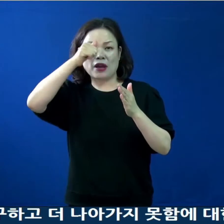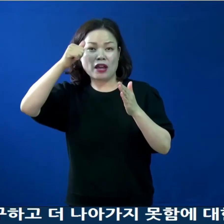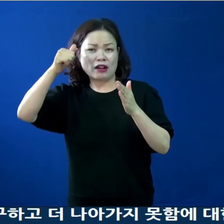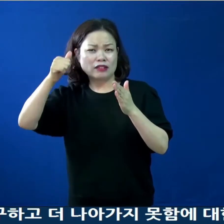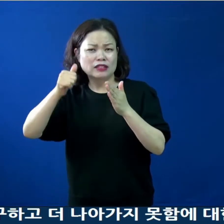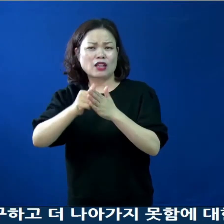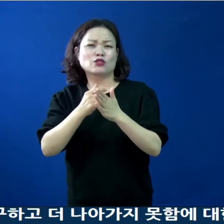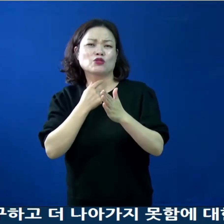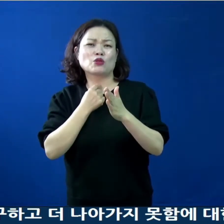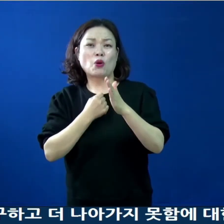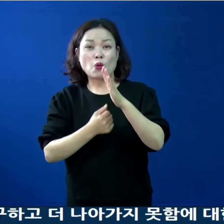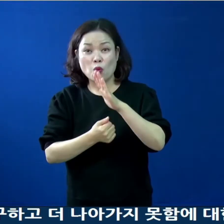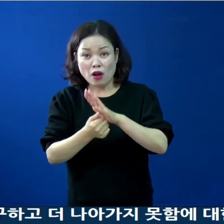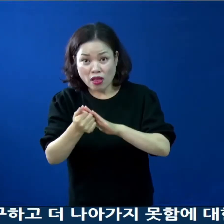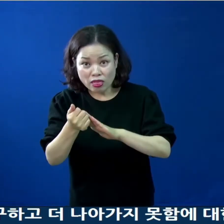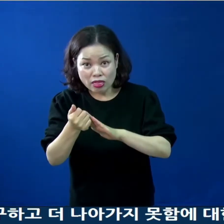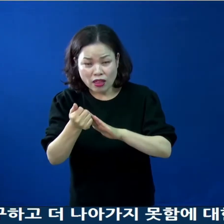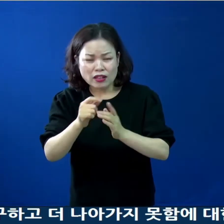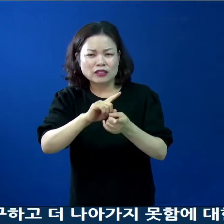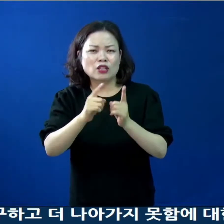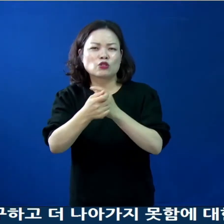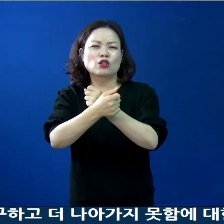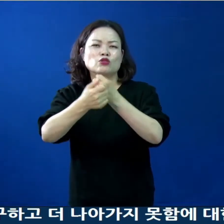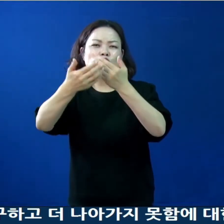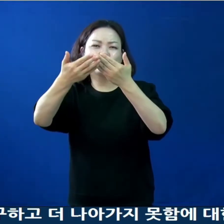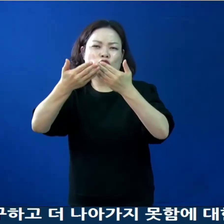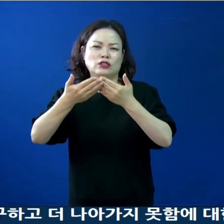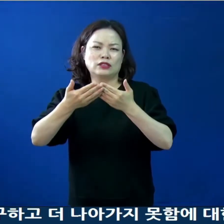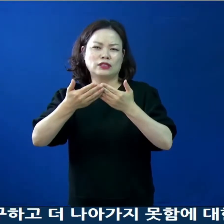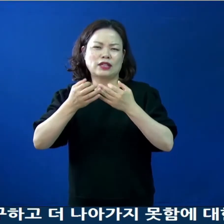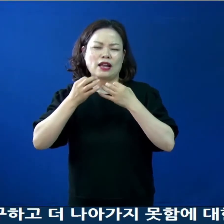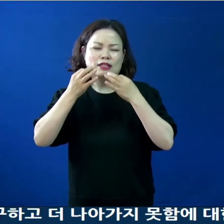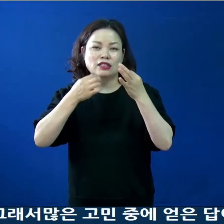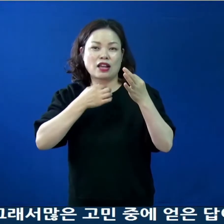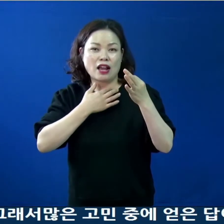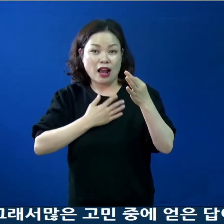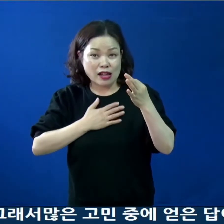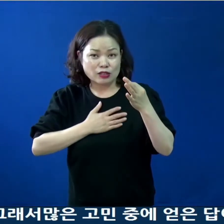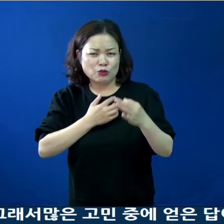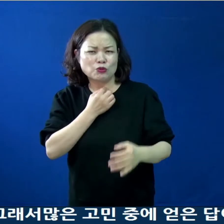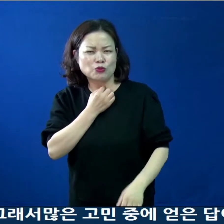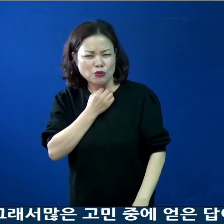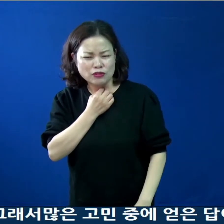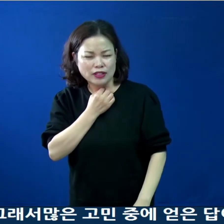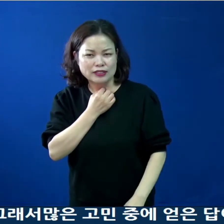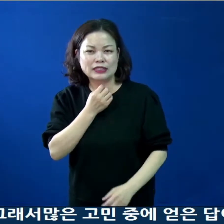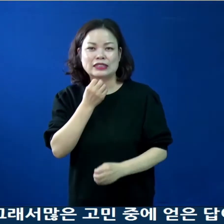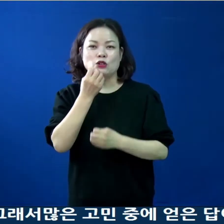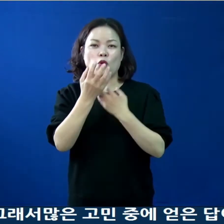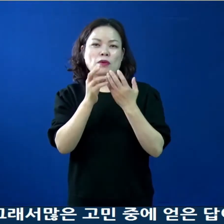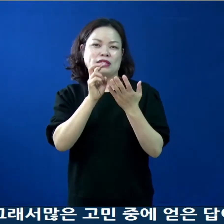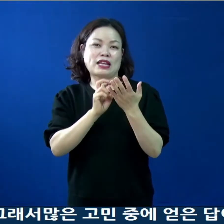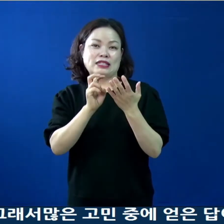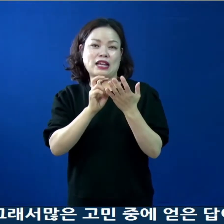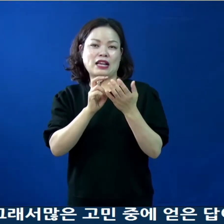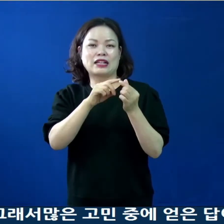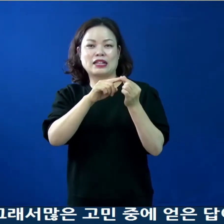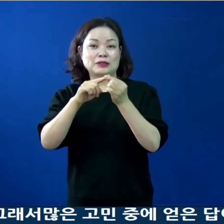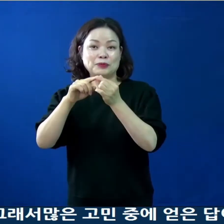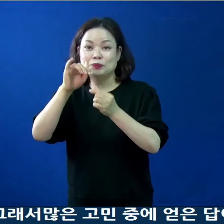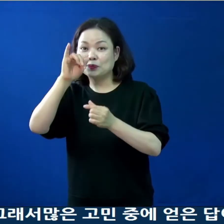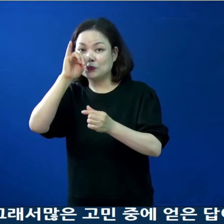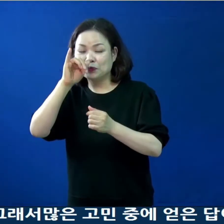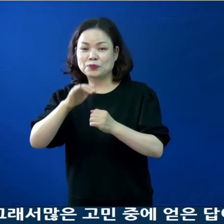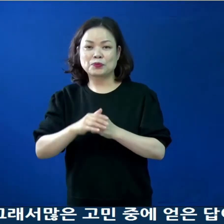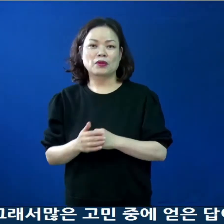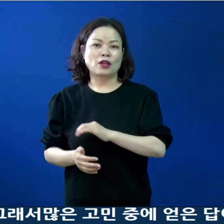내 평생의 소원, 대속해 주신 사랑을 간절히 알기 원하네, 이렇게 고백했던 것이라 믿어집니다.